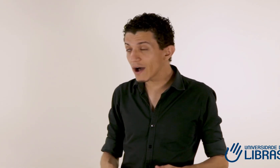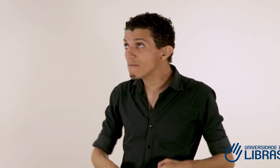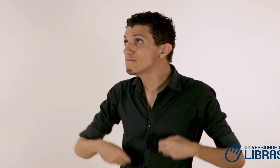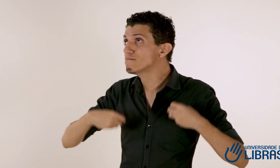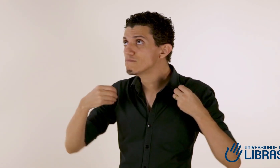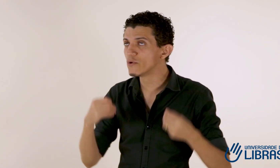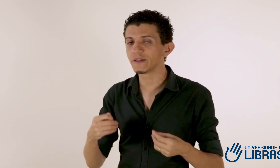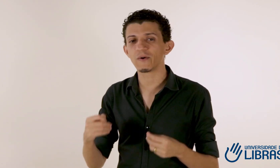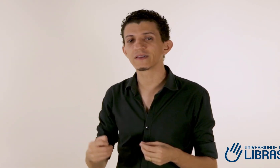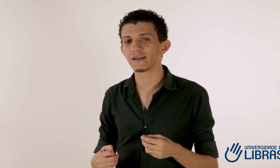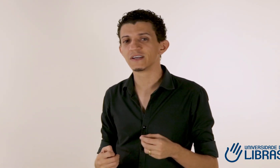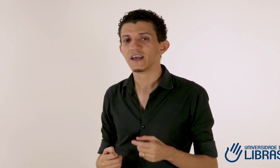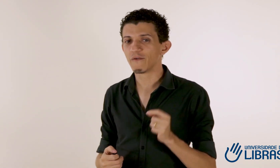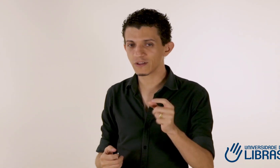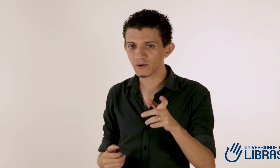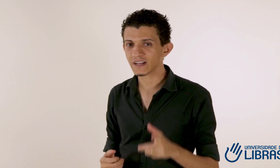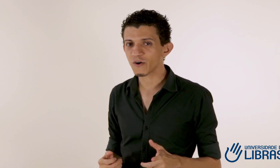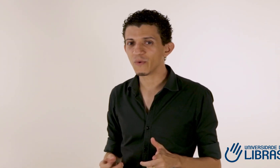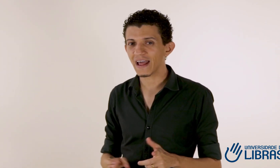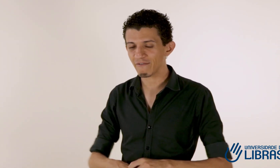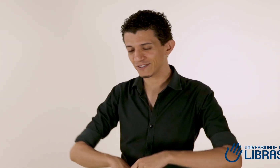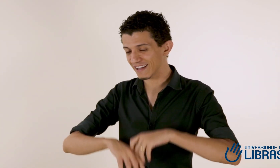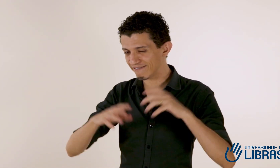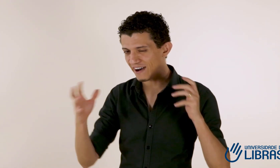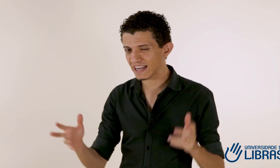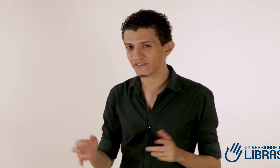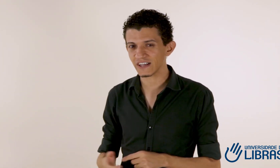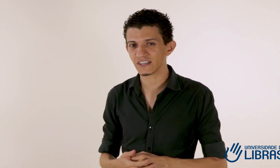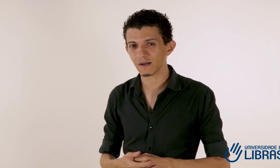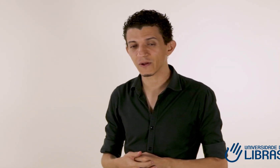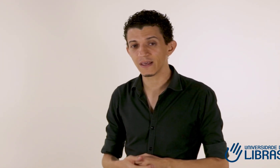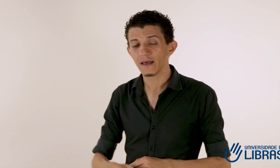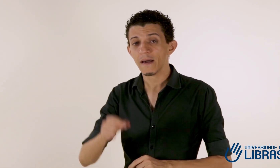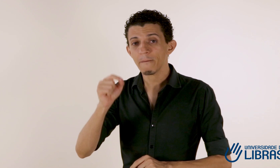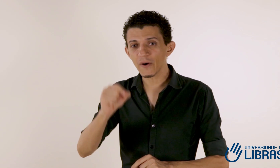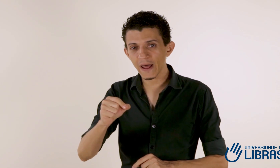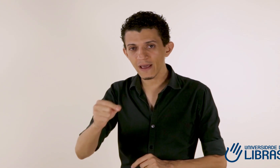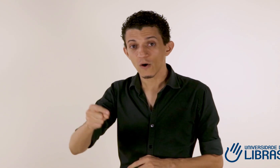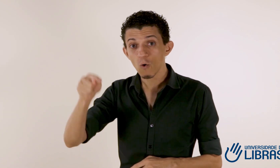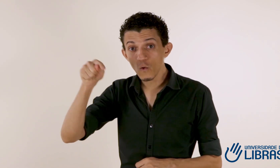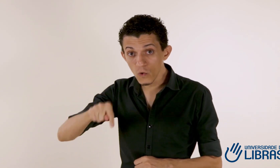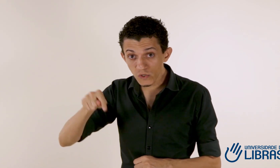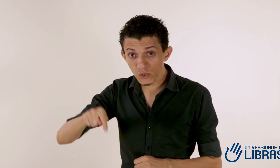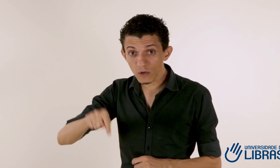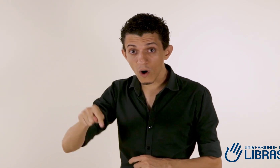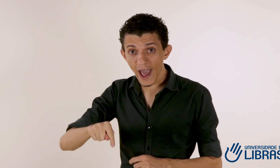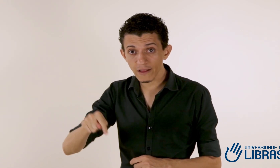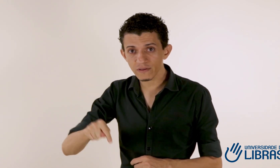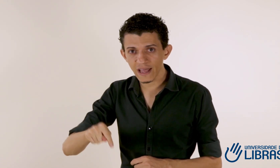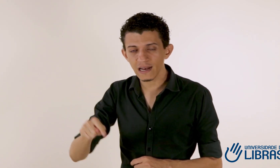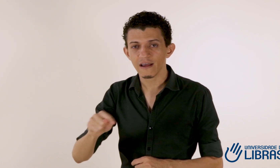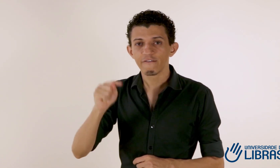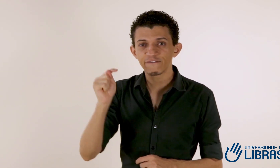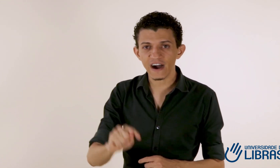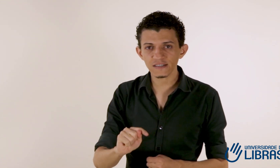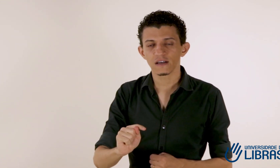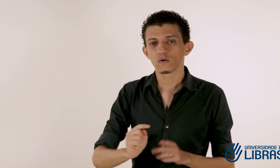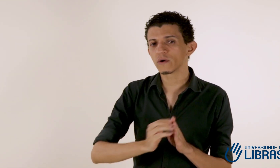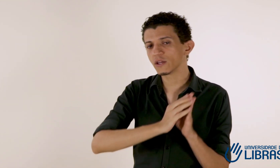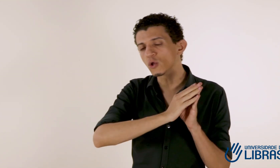sinal muito importante. Eu vou demonstrar com mulher e vou te dar várias frases de exemplo aqui. Porém, o uso incorreto dele faz com que